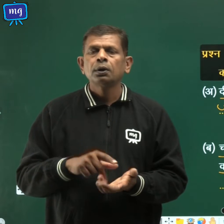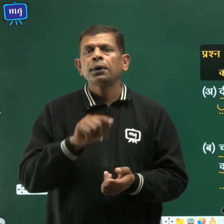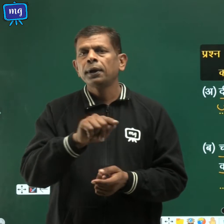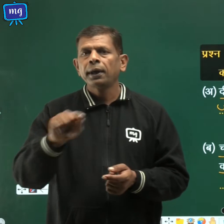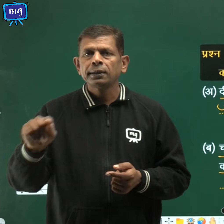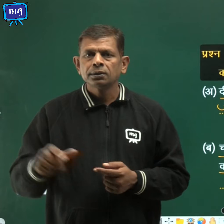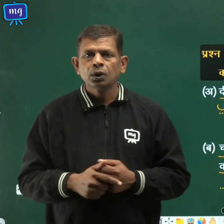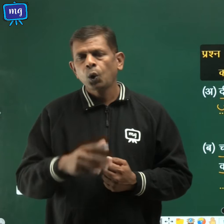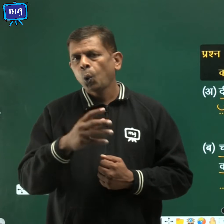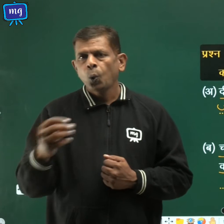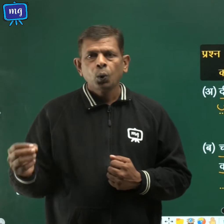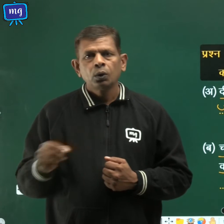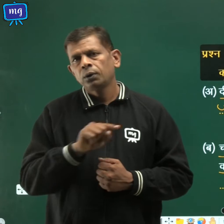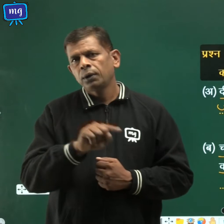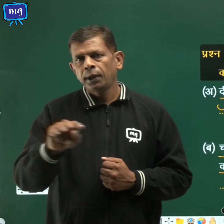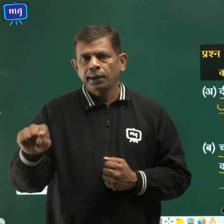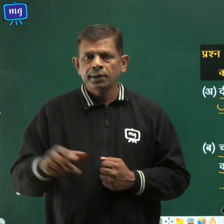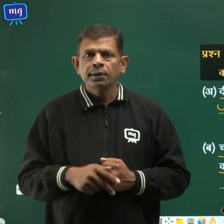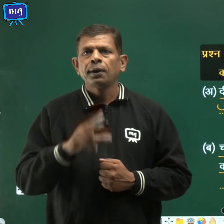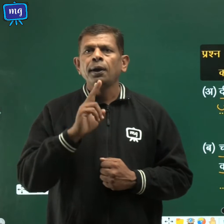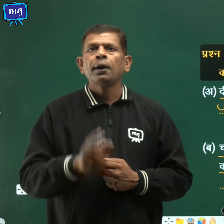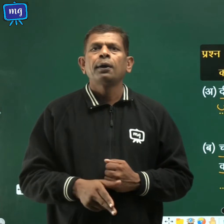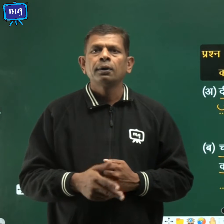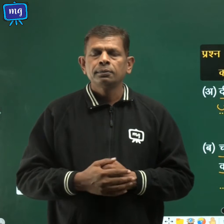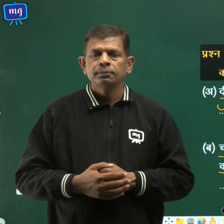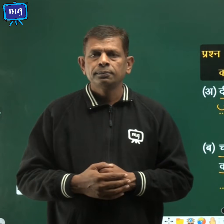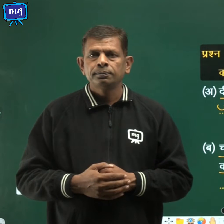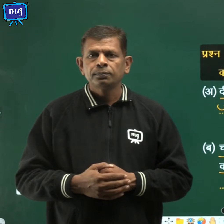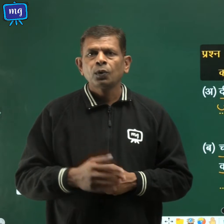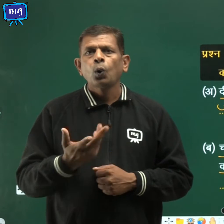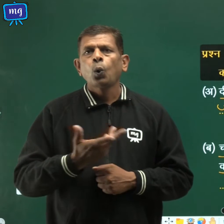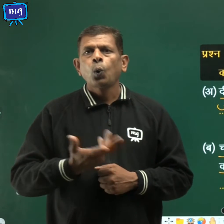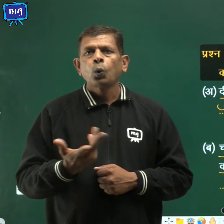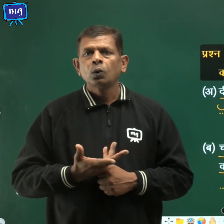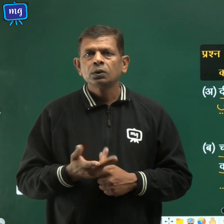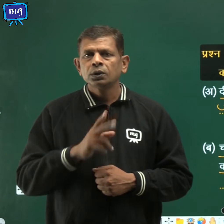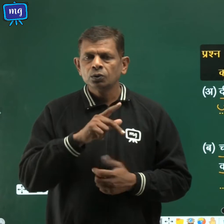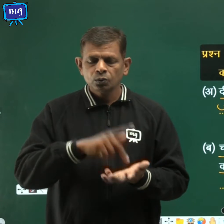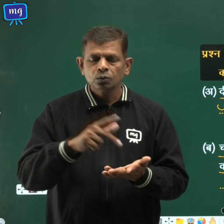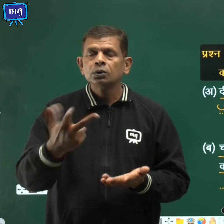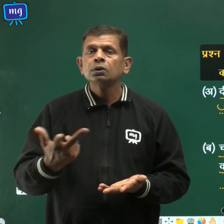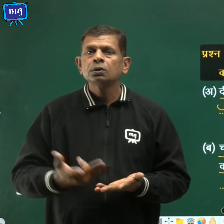डैश और डैश हैं। कौन से हैं 2 क्षेत्र?